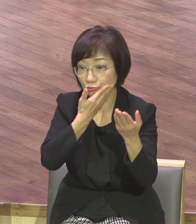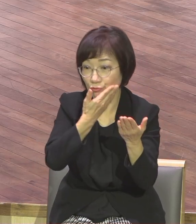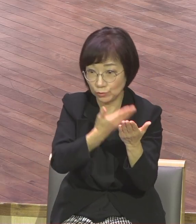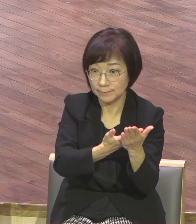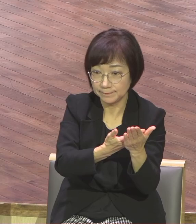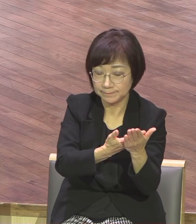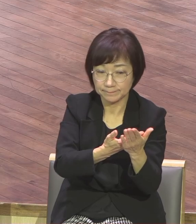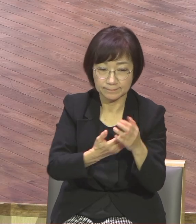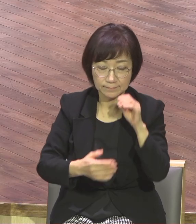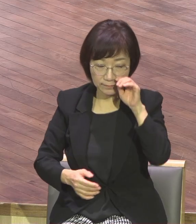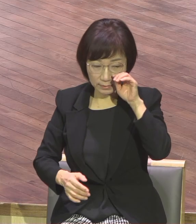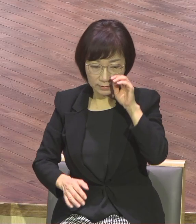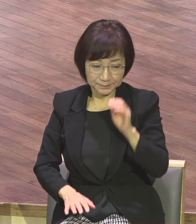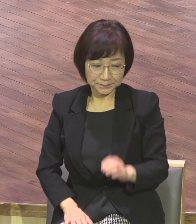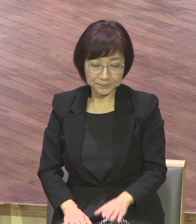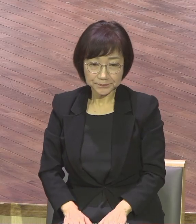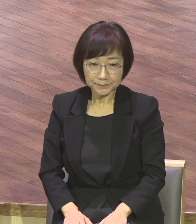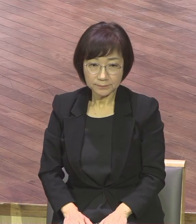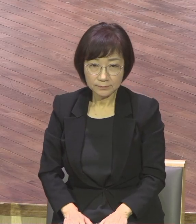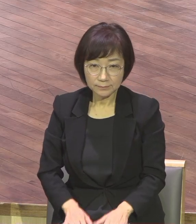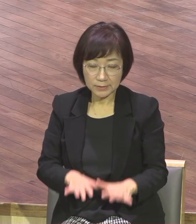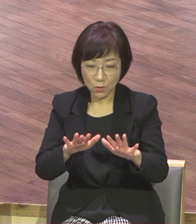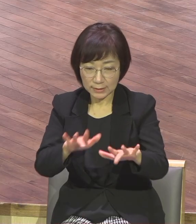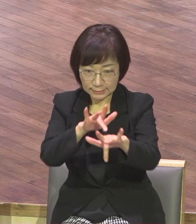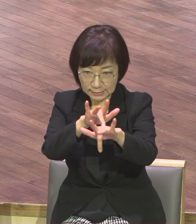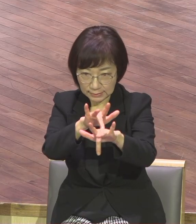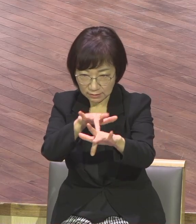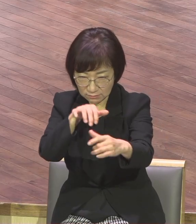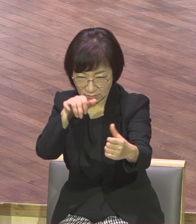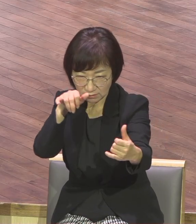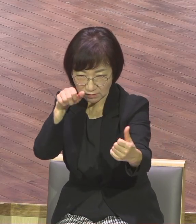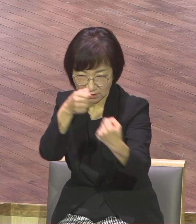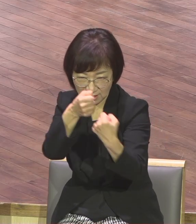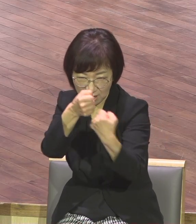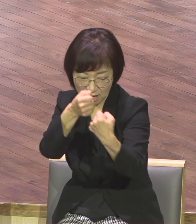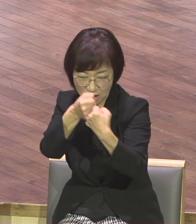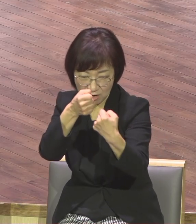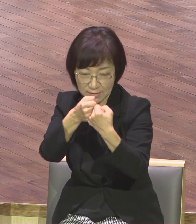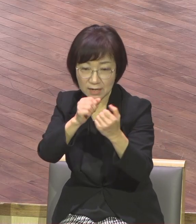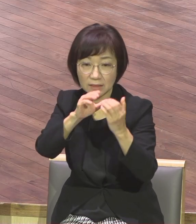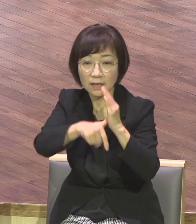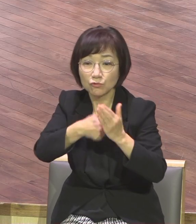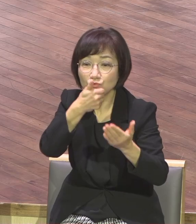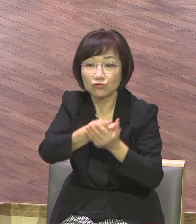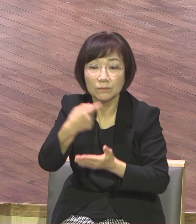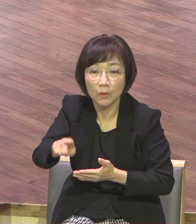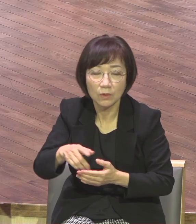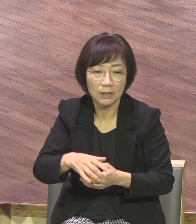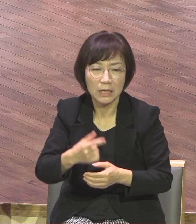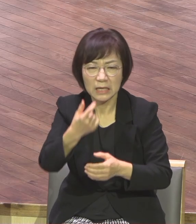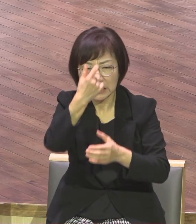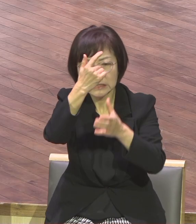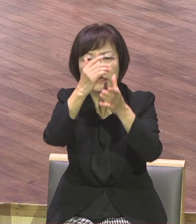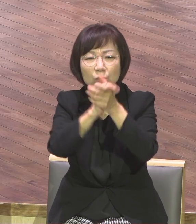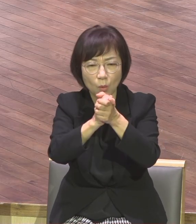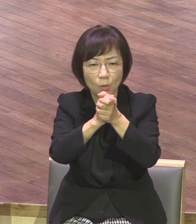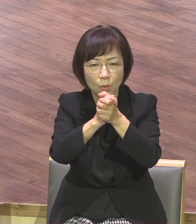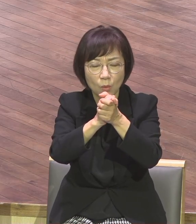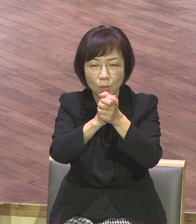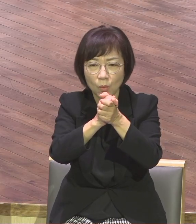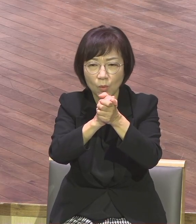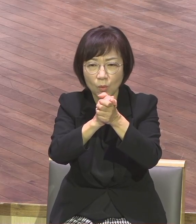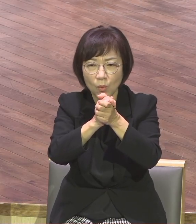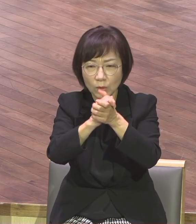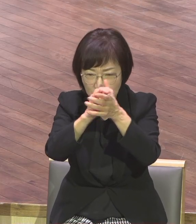영적 무장을 하고 흑암 세력과 영적 싸움을 살 때 중요한 것이 기도의 동력자가 필요하다는